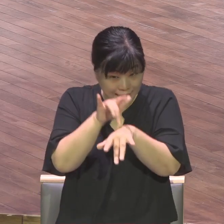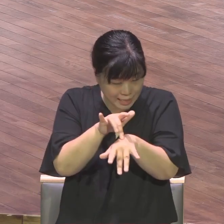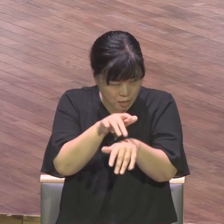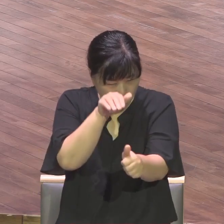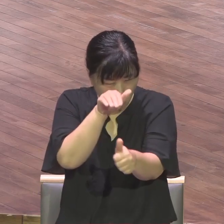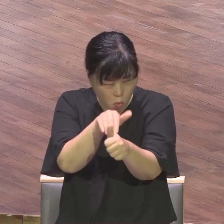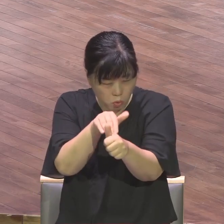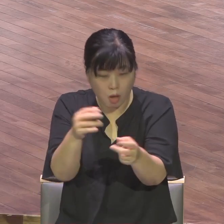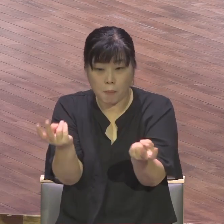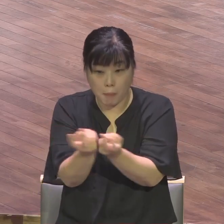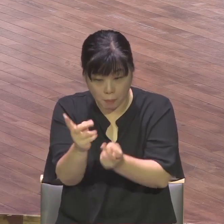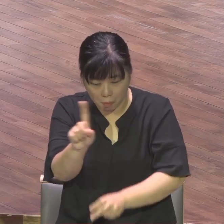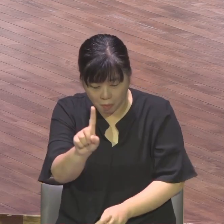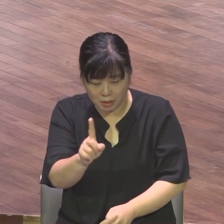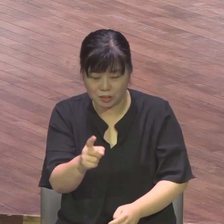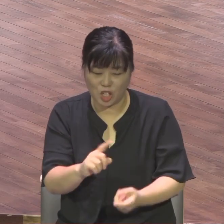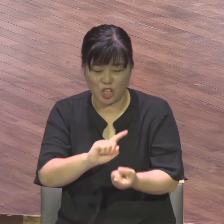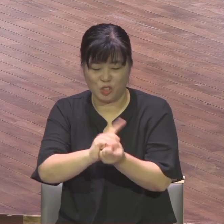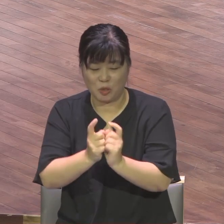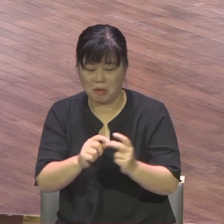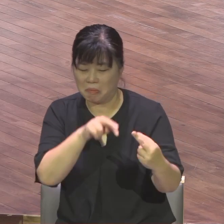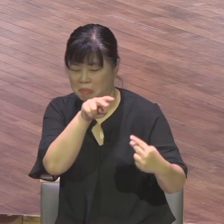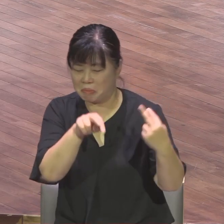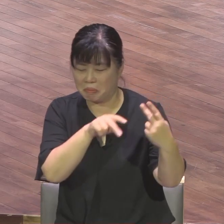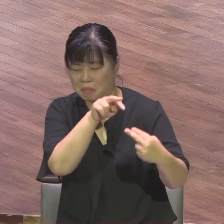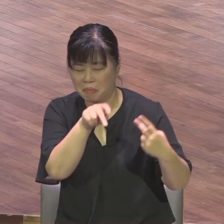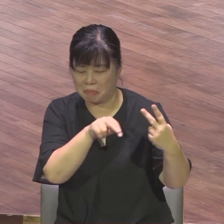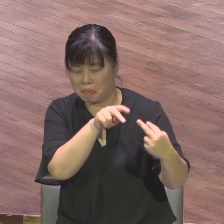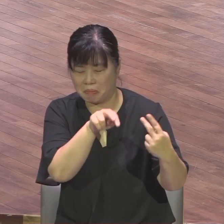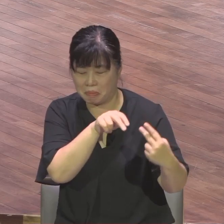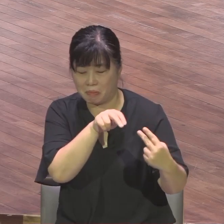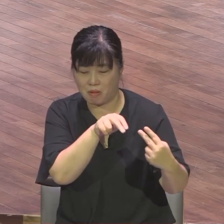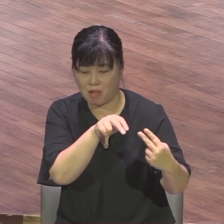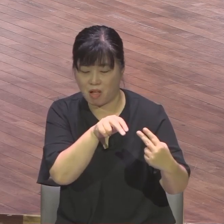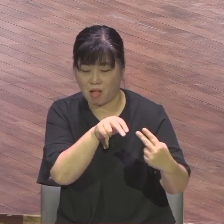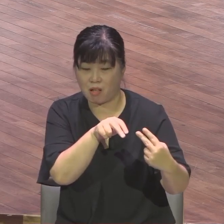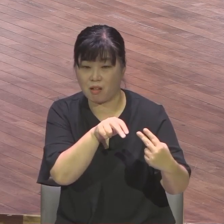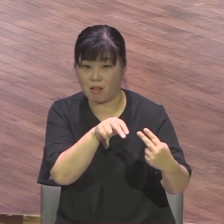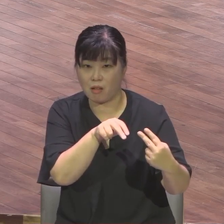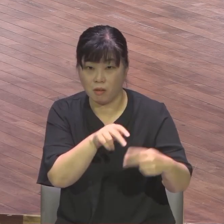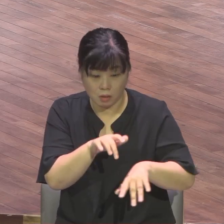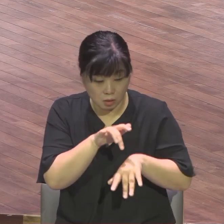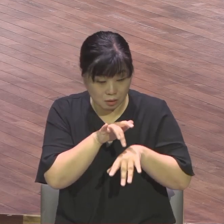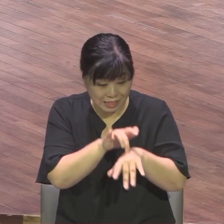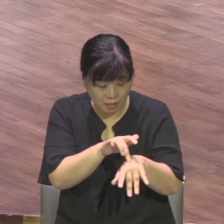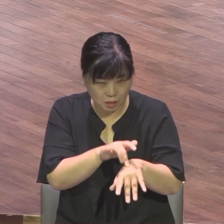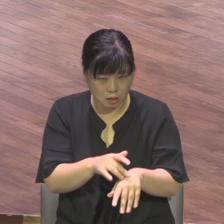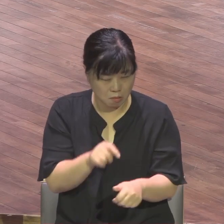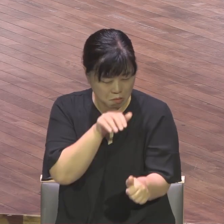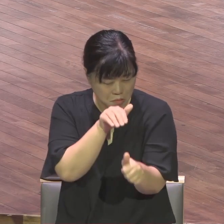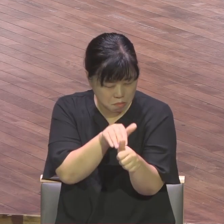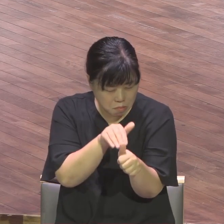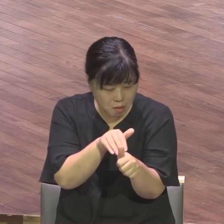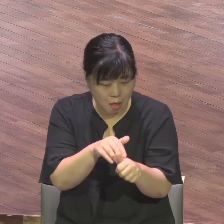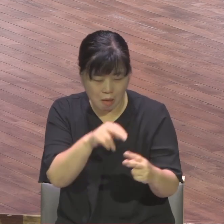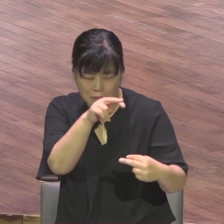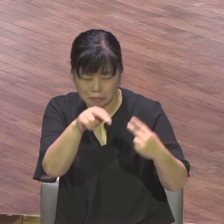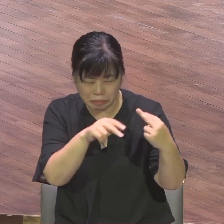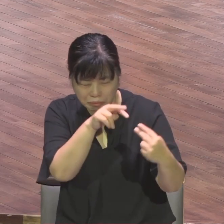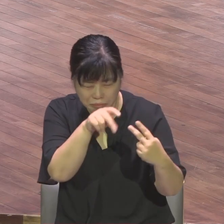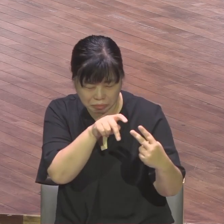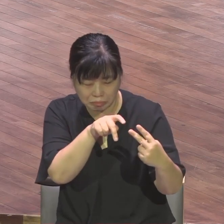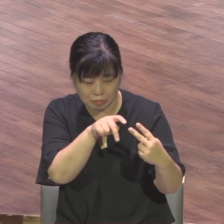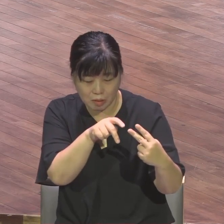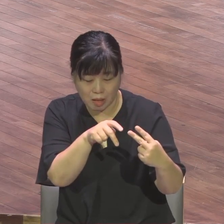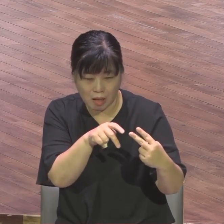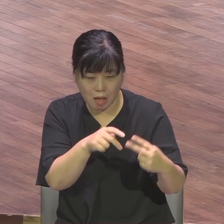이간질 바탕에는 뭐냐? 그 속에는 편견이죠. 편견. 편견을 딱 심으세요. 편견. 거기 딱 도사를 구했어.